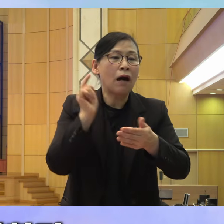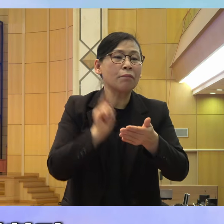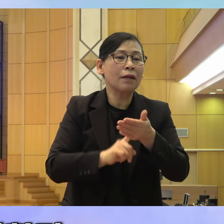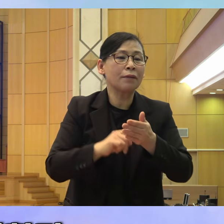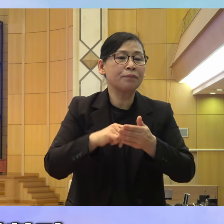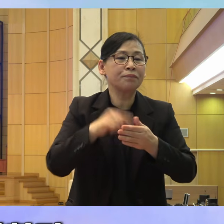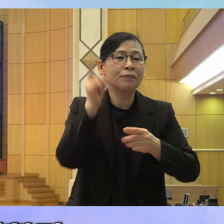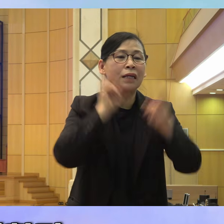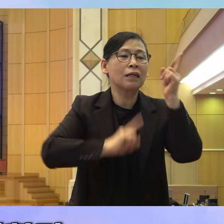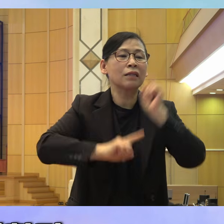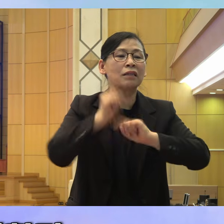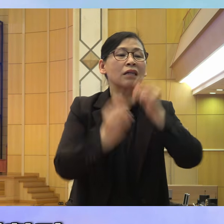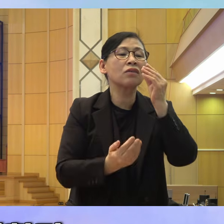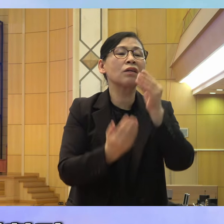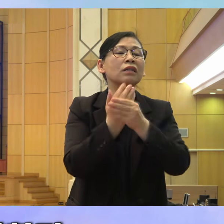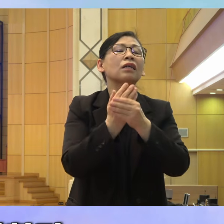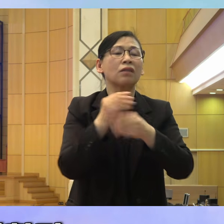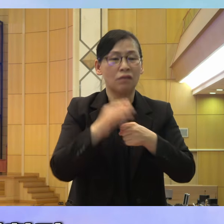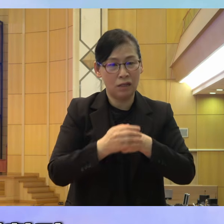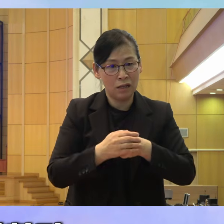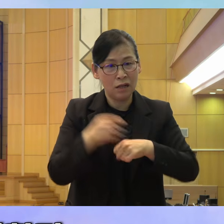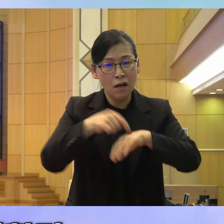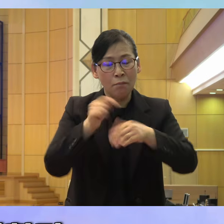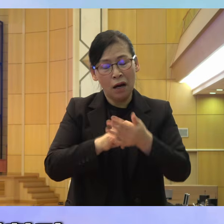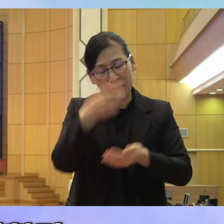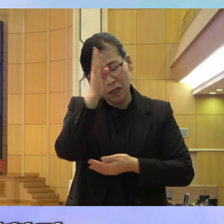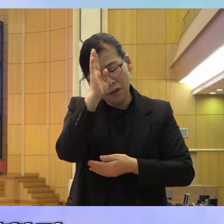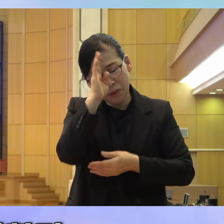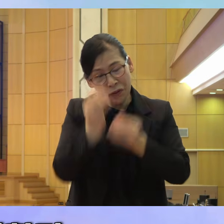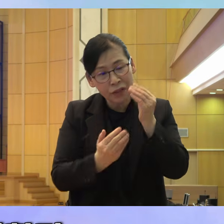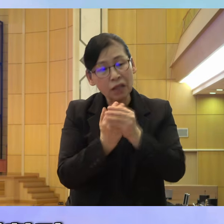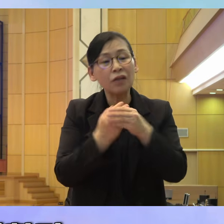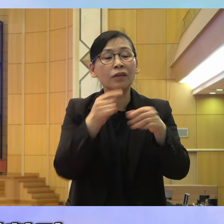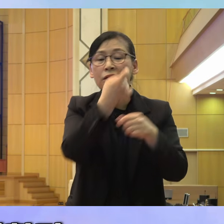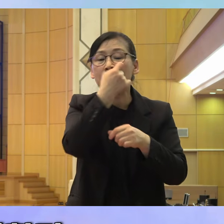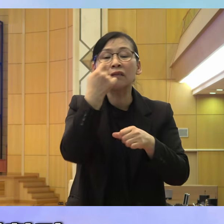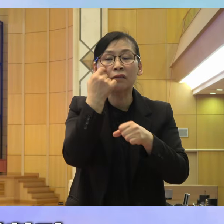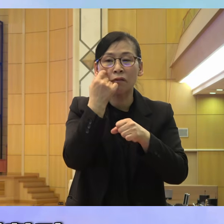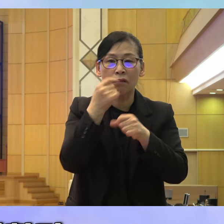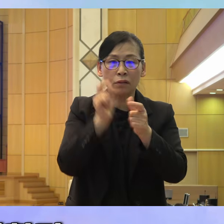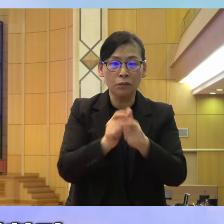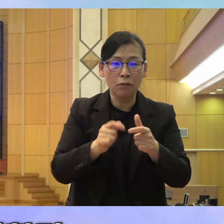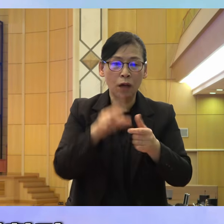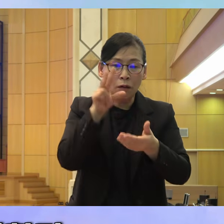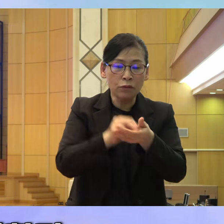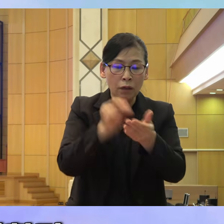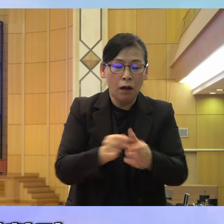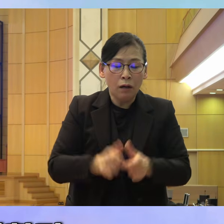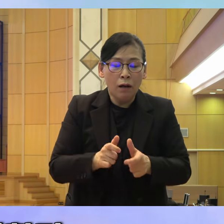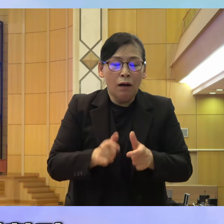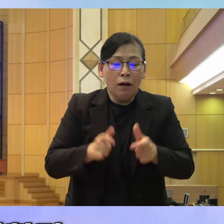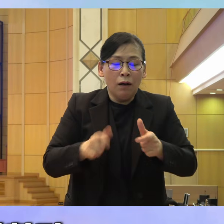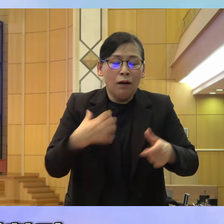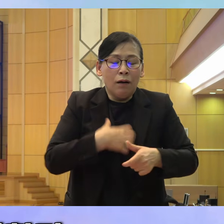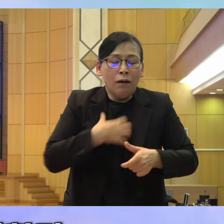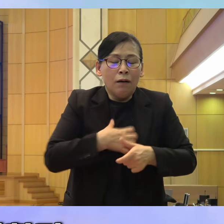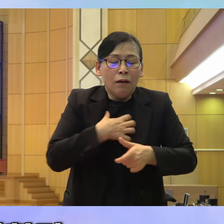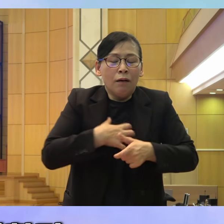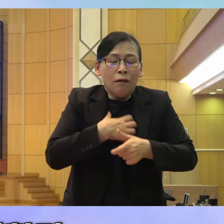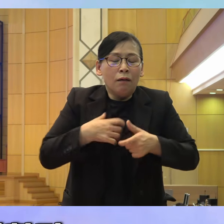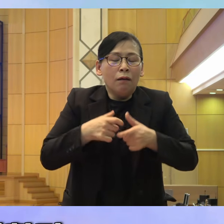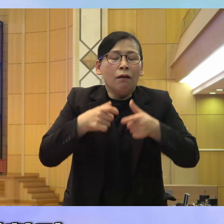마음에 상처가 나고 마음이 병들어서 점점점 문제가 생겼다는 것을